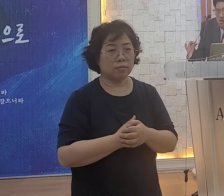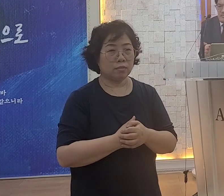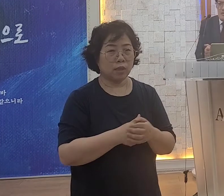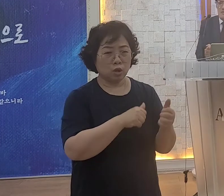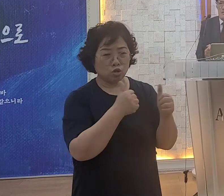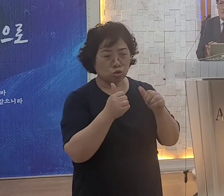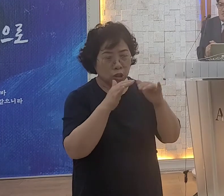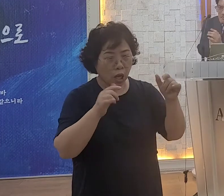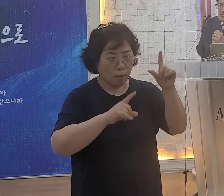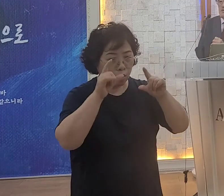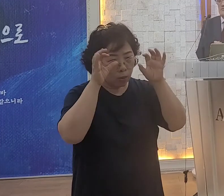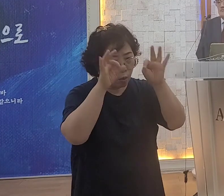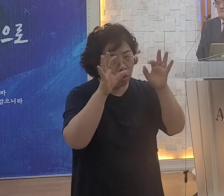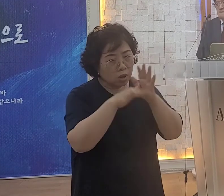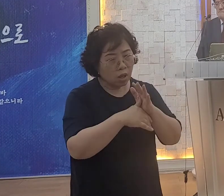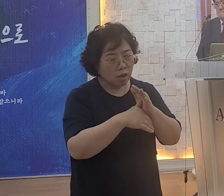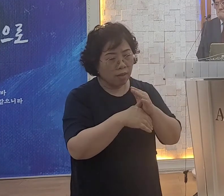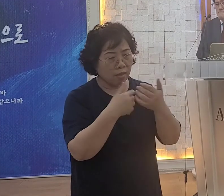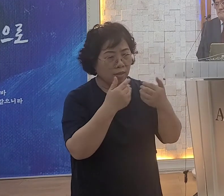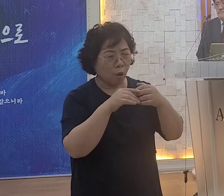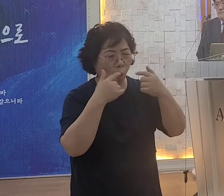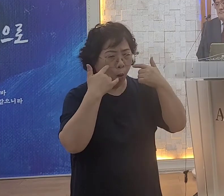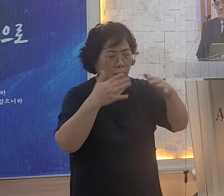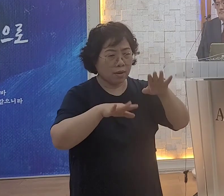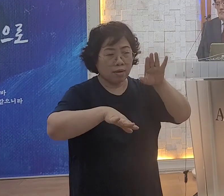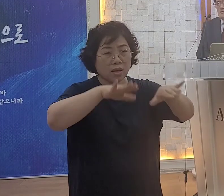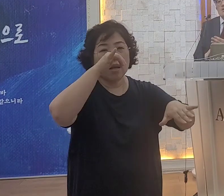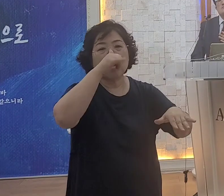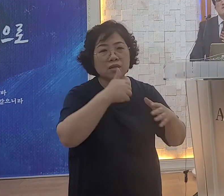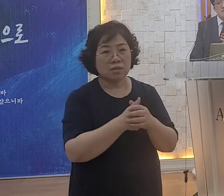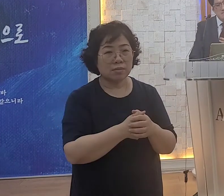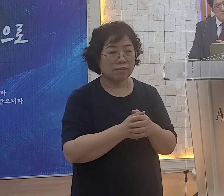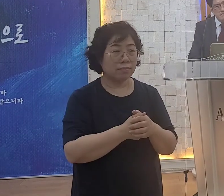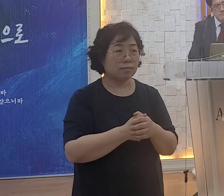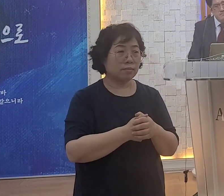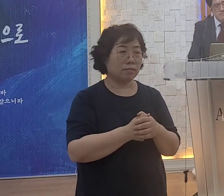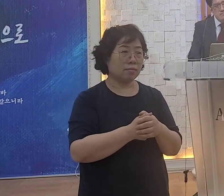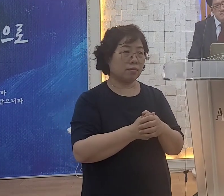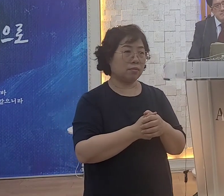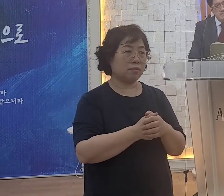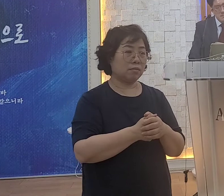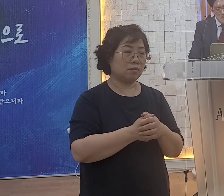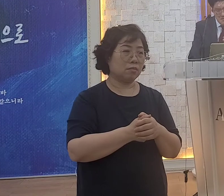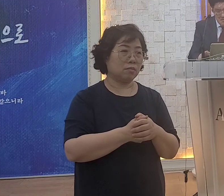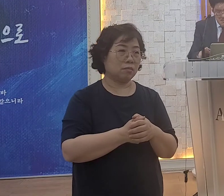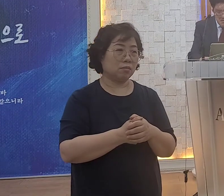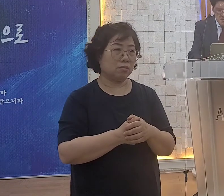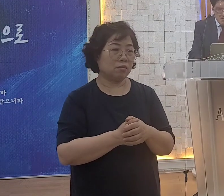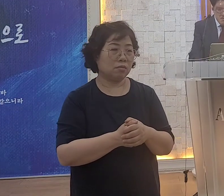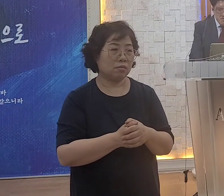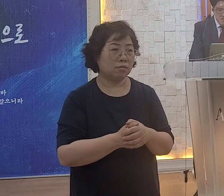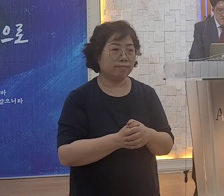없으면 감사한데 있으면 어떡할 거야. 자, 그 말이에요.